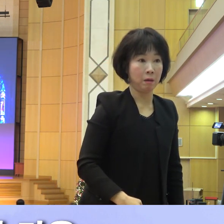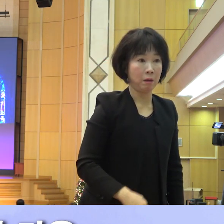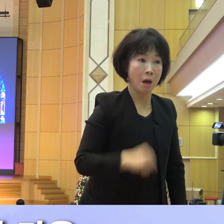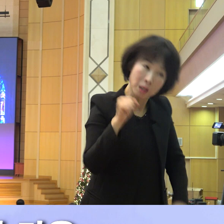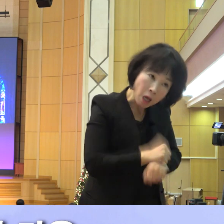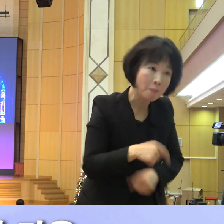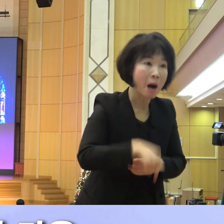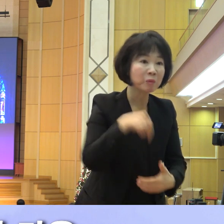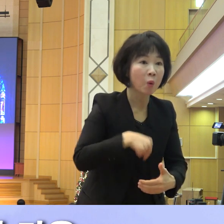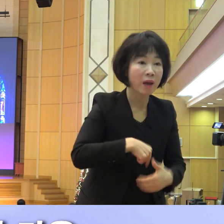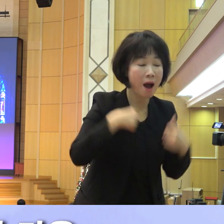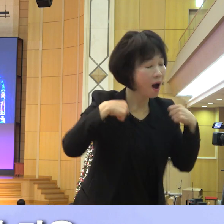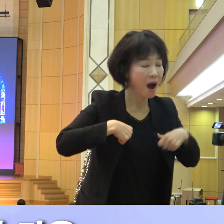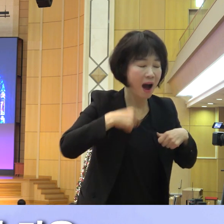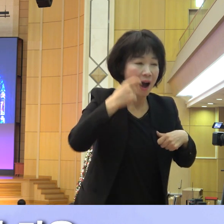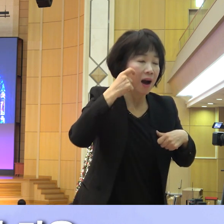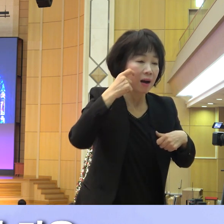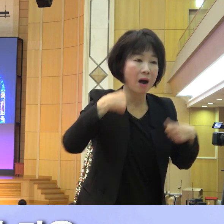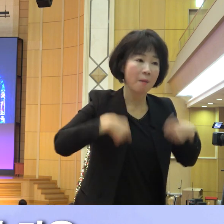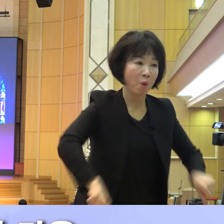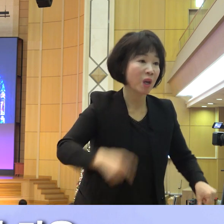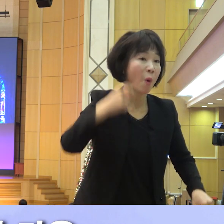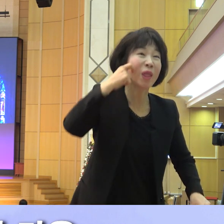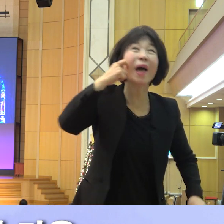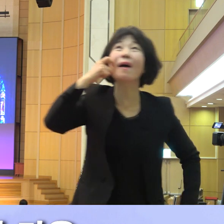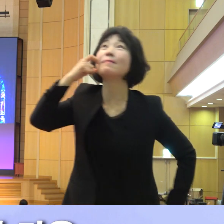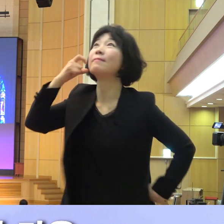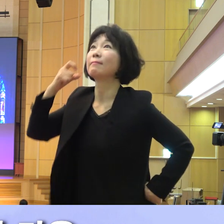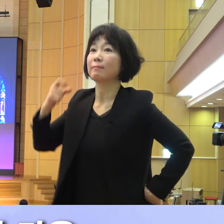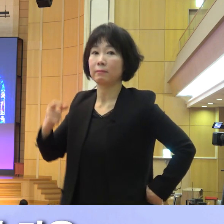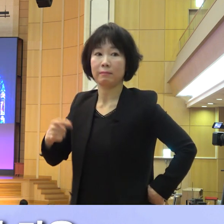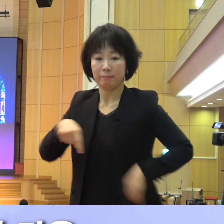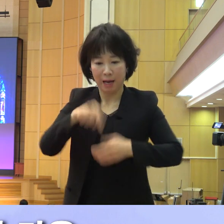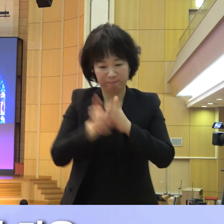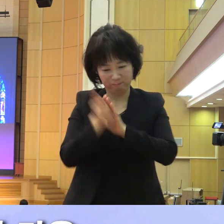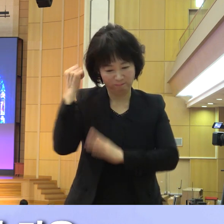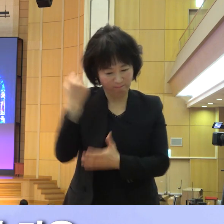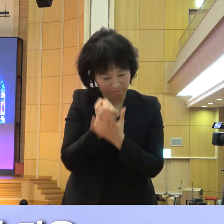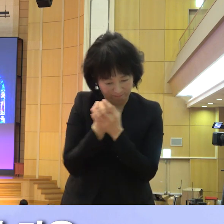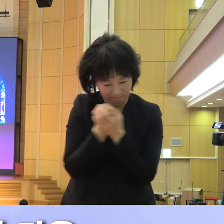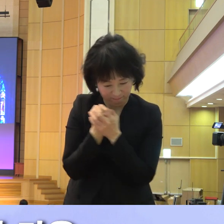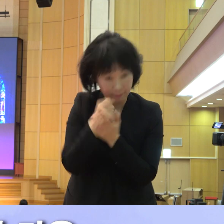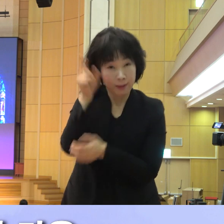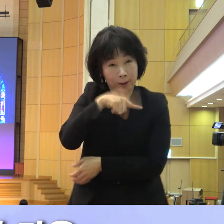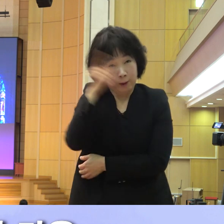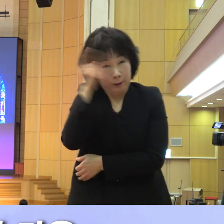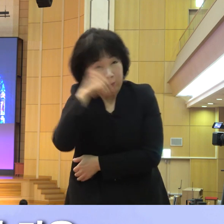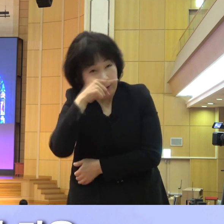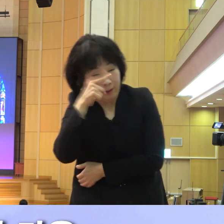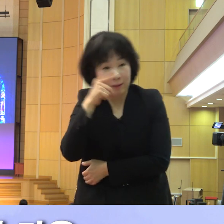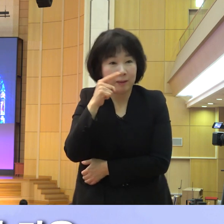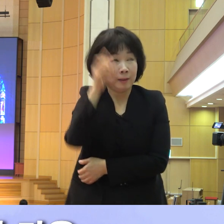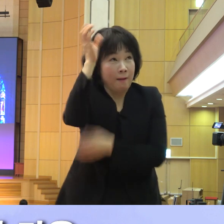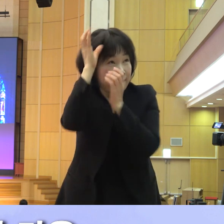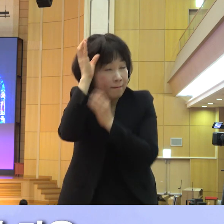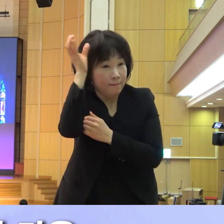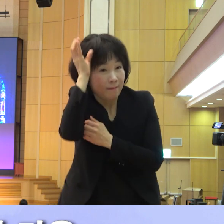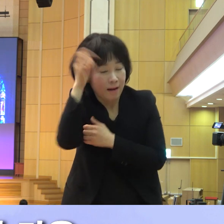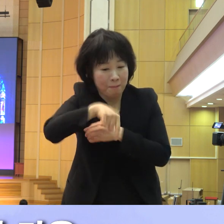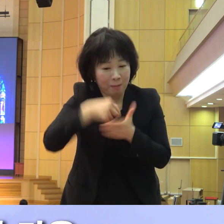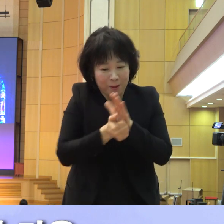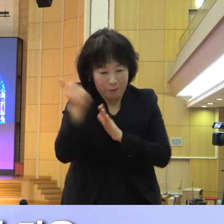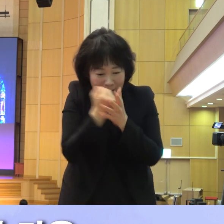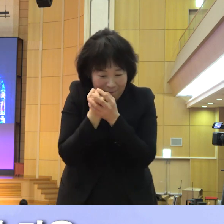그 마음속에 한 번이라도 소망이 없는 날이 없어요. 날마다 그